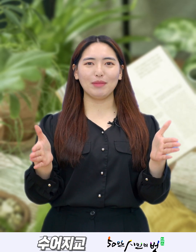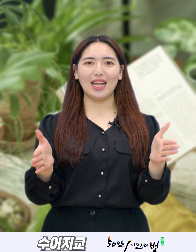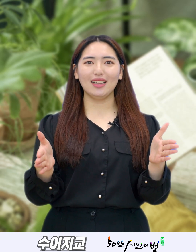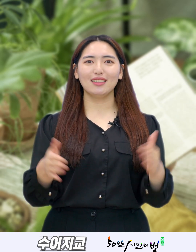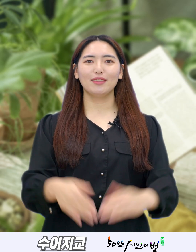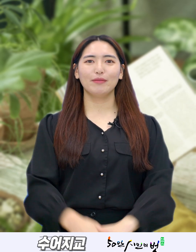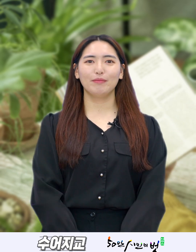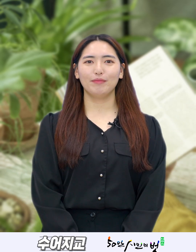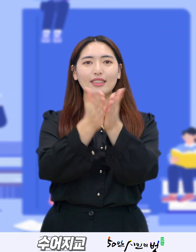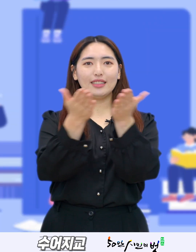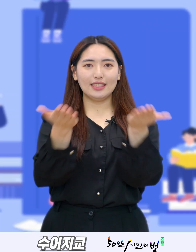합니다.